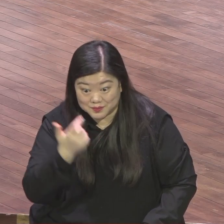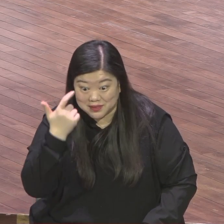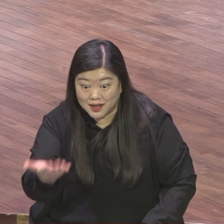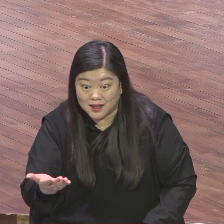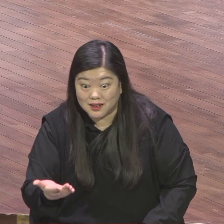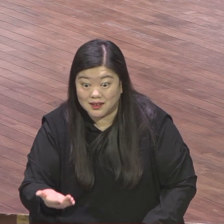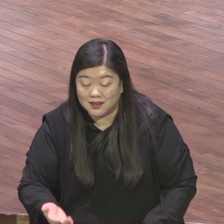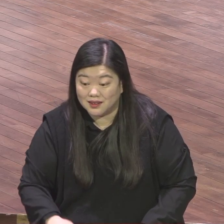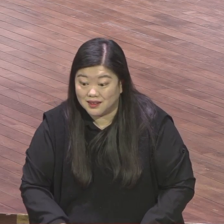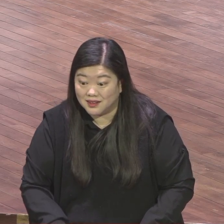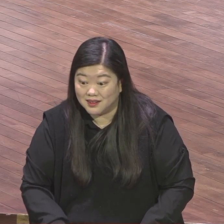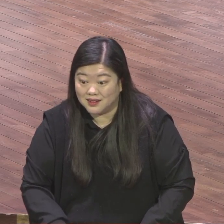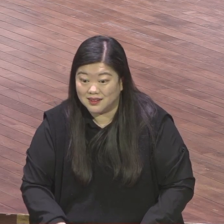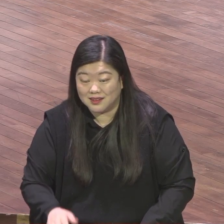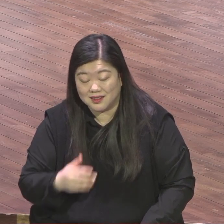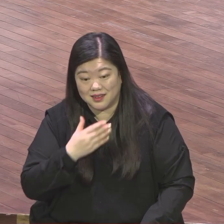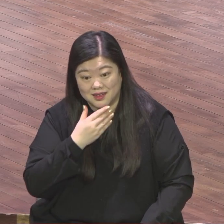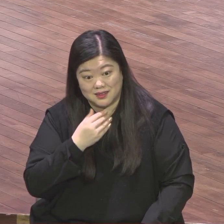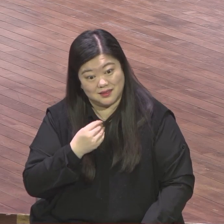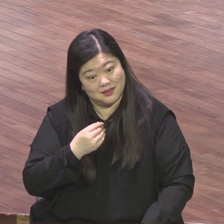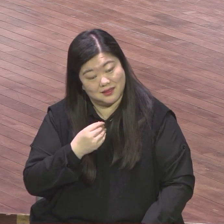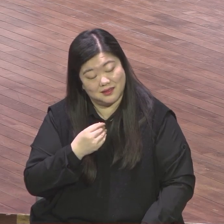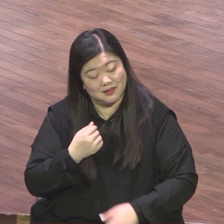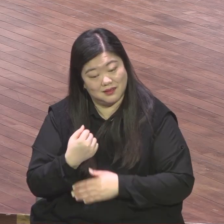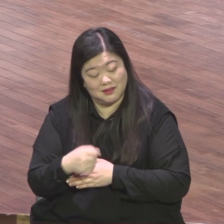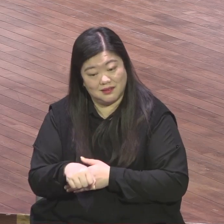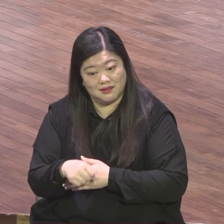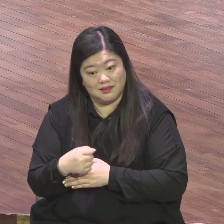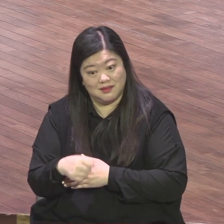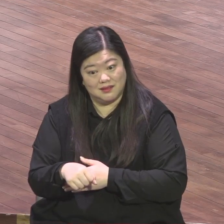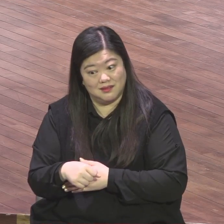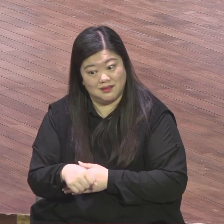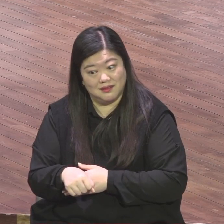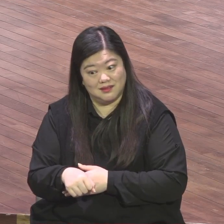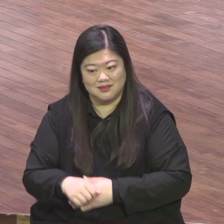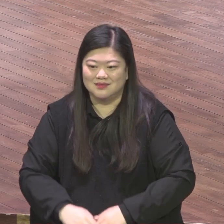기독교인은요 이 신학자 어느 유명한 신학자가 말했어요.